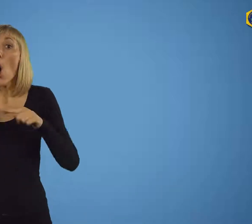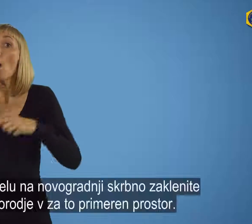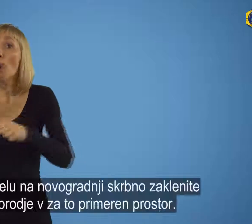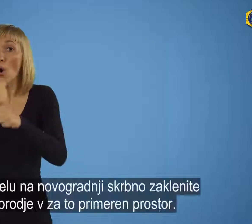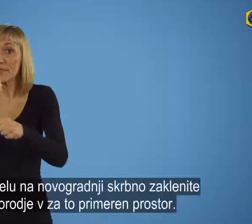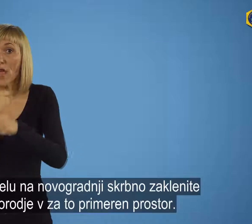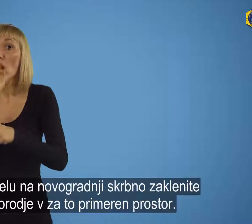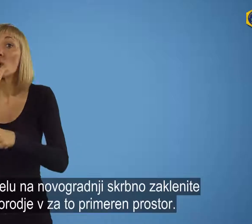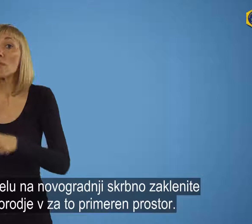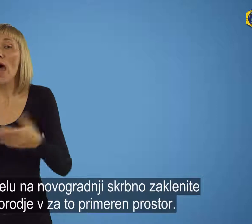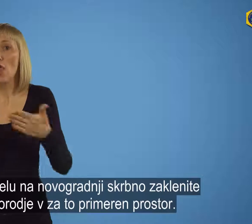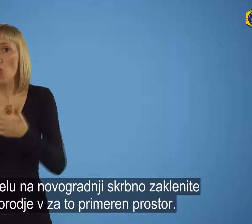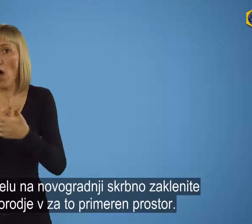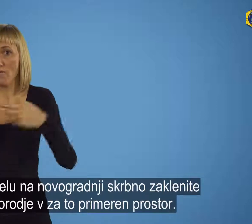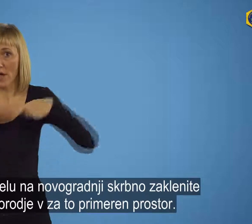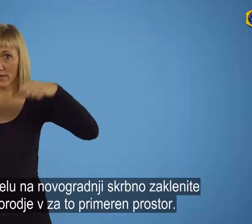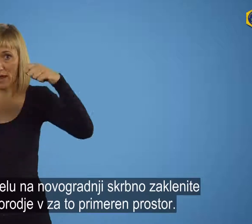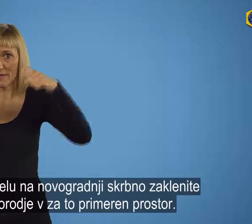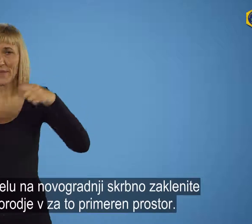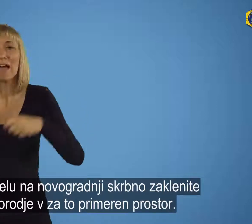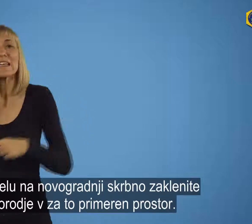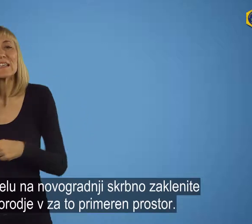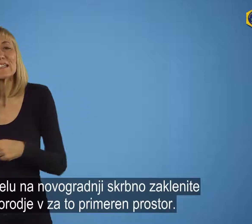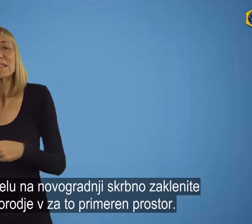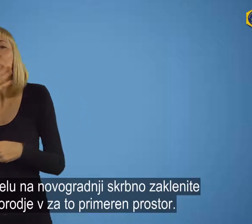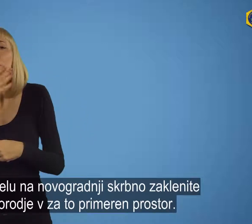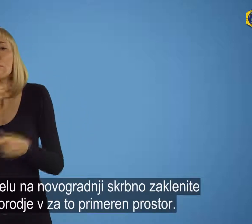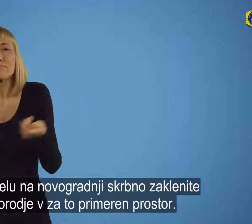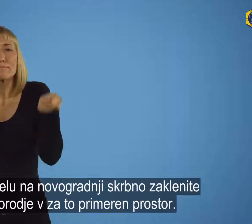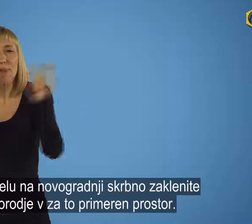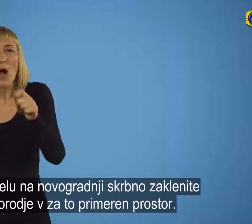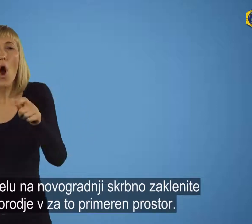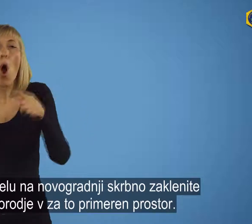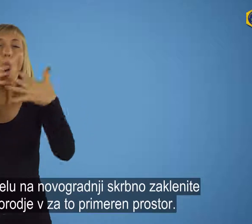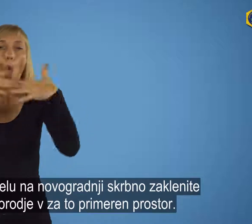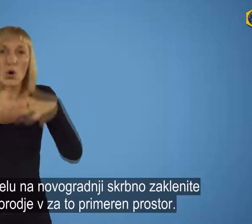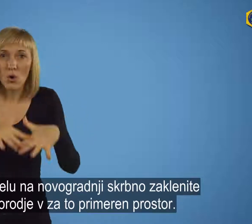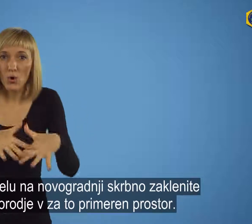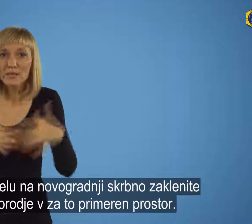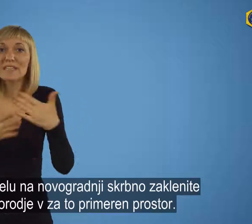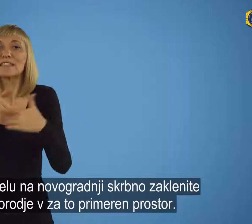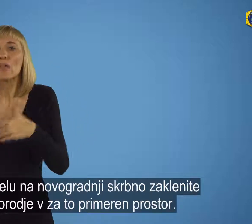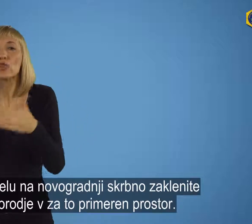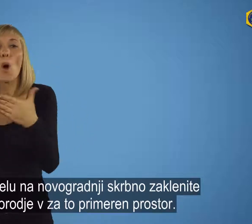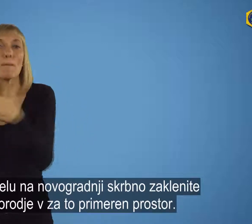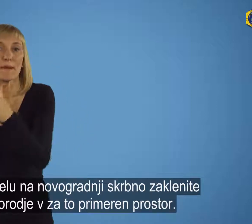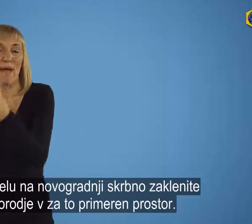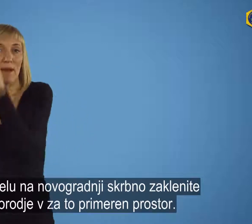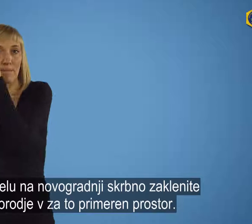Pri delu na novogradnji skrbno zaklenite orodje v za to primeren prostor.